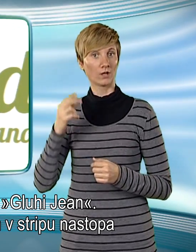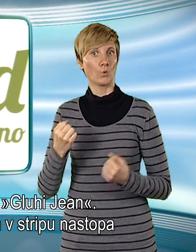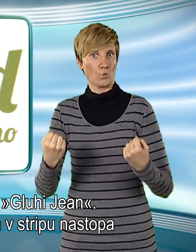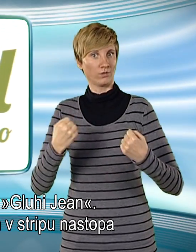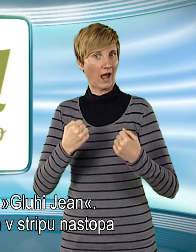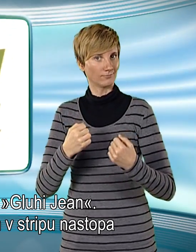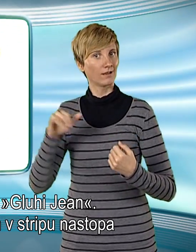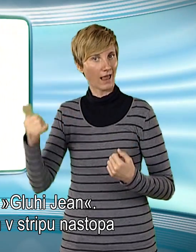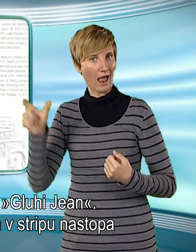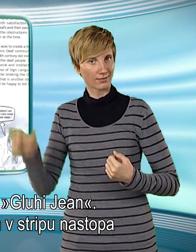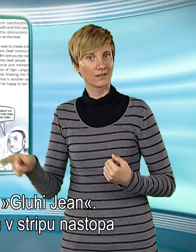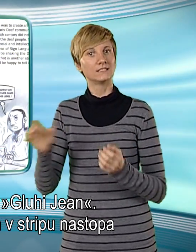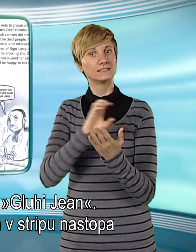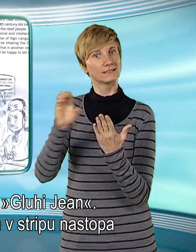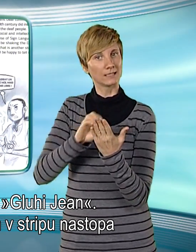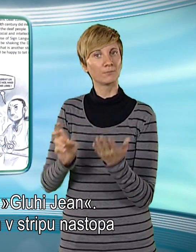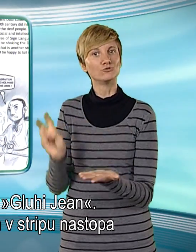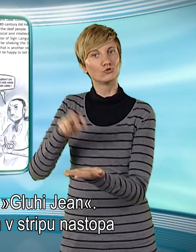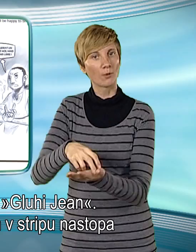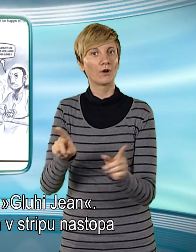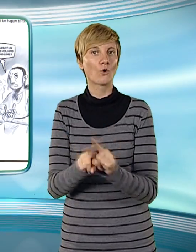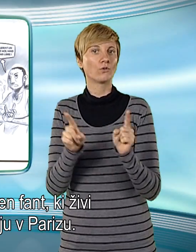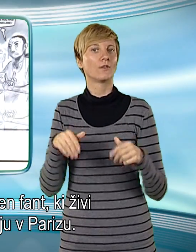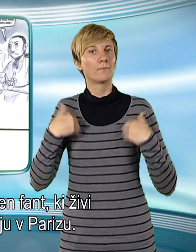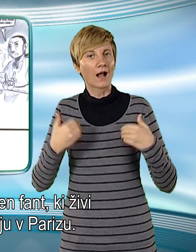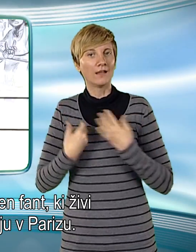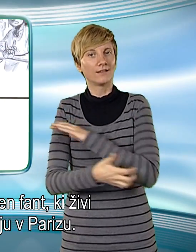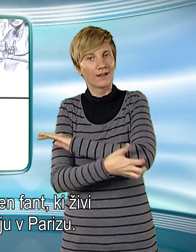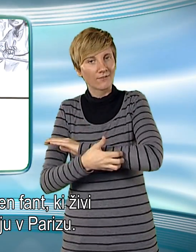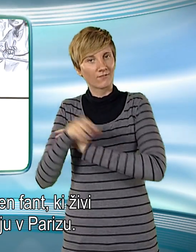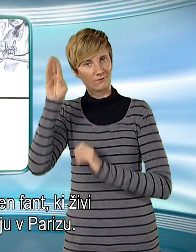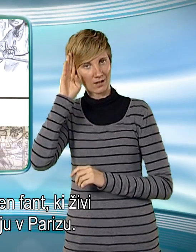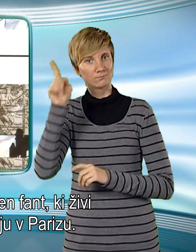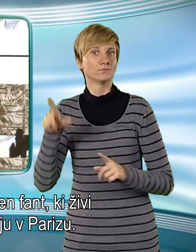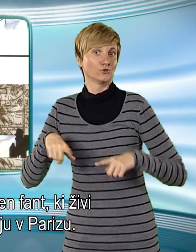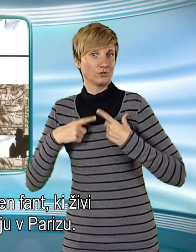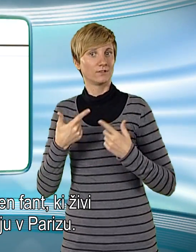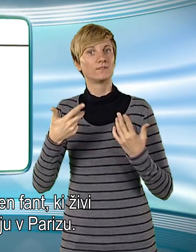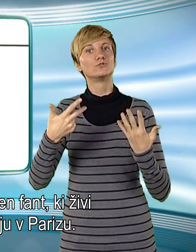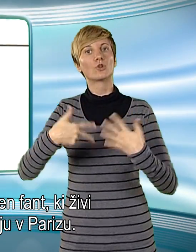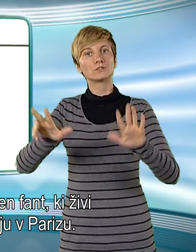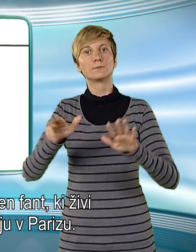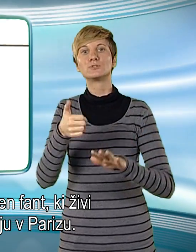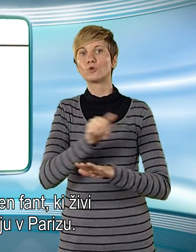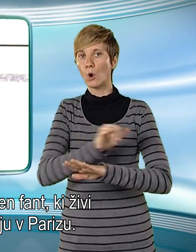Gluhi junak Žan v stripu nastopa kot mlad, reven fant, ki živi v 18. stoletju v Parizu.